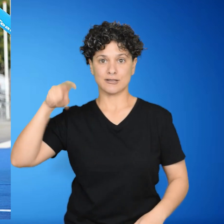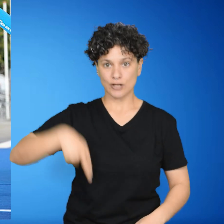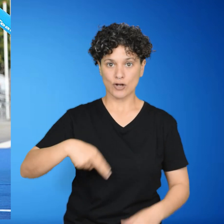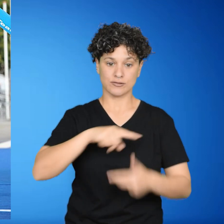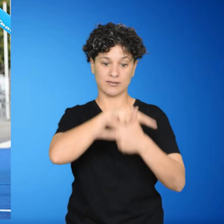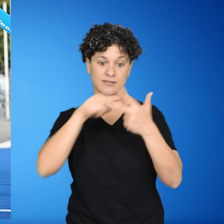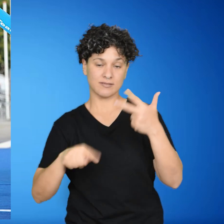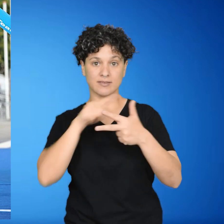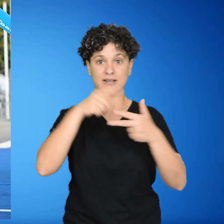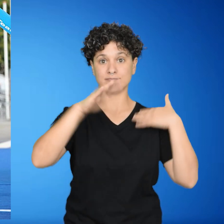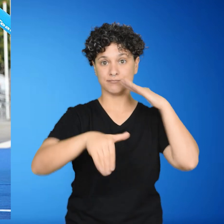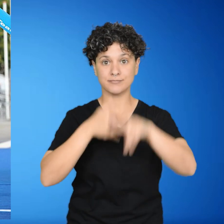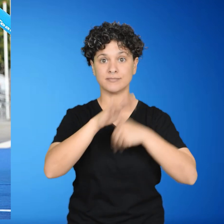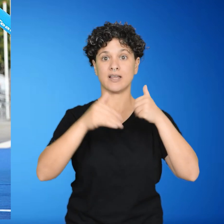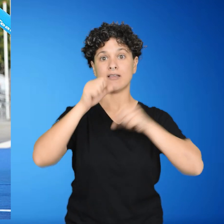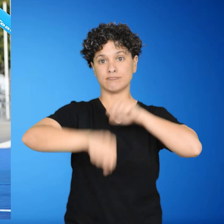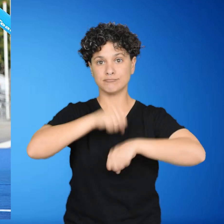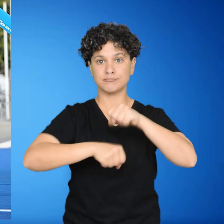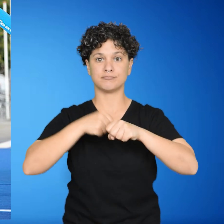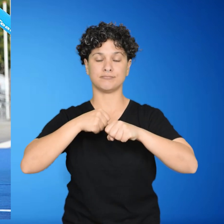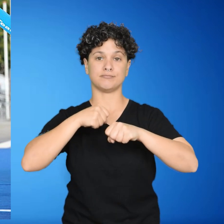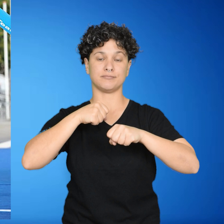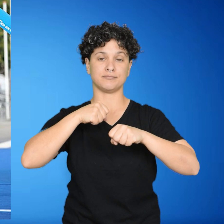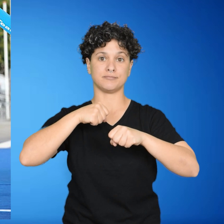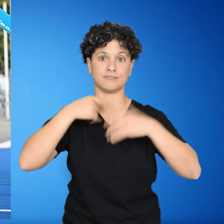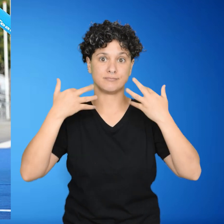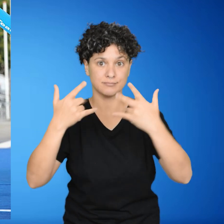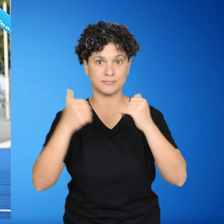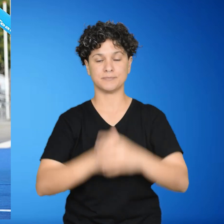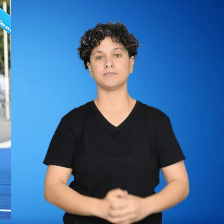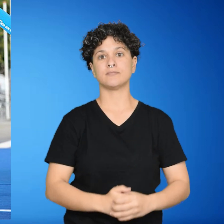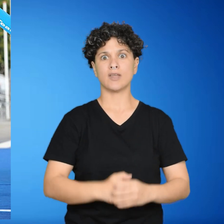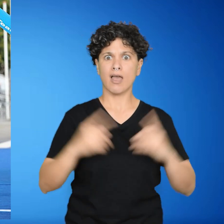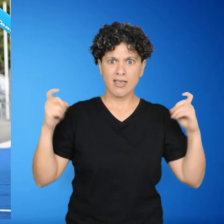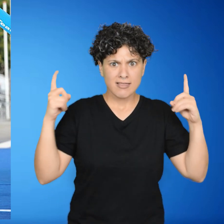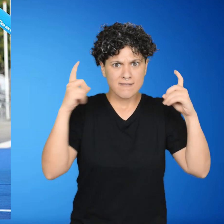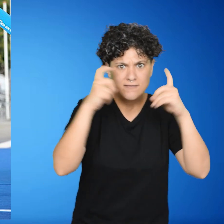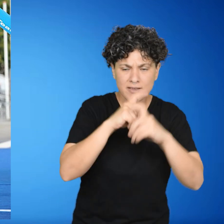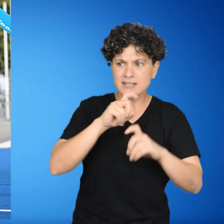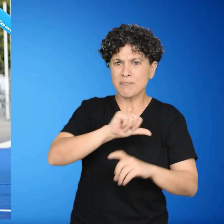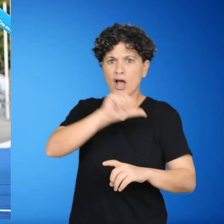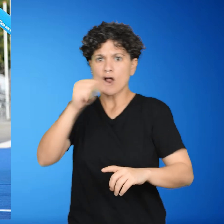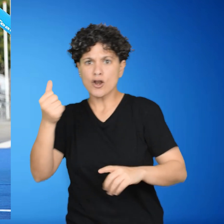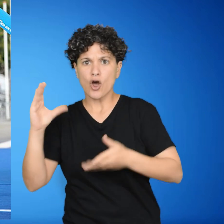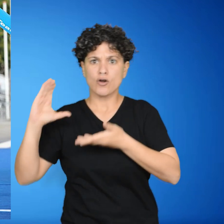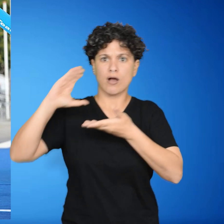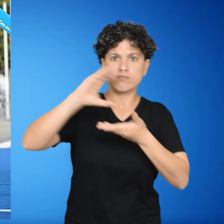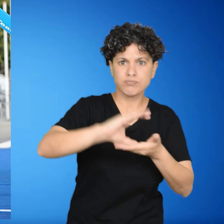pasión el camino No fue fácil Dani tuvo que conseguir cocinadores privados hacer